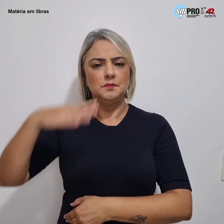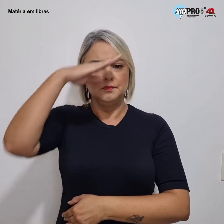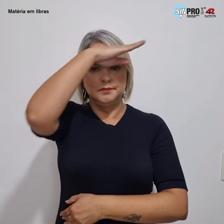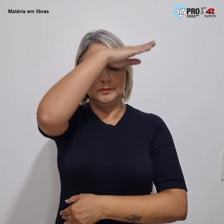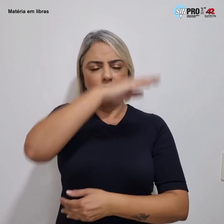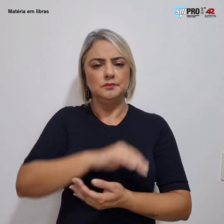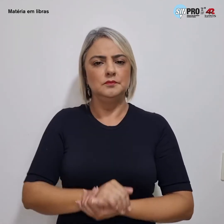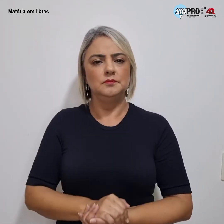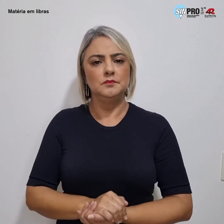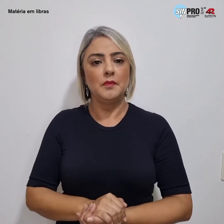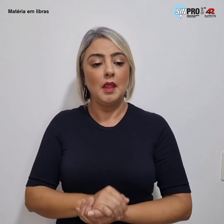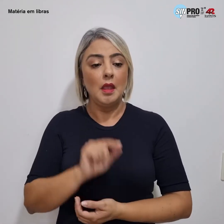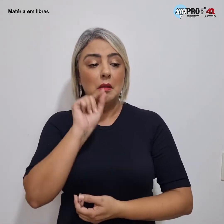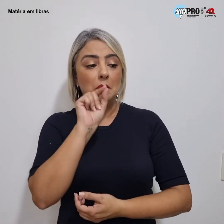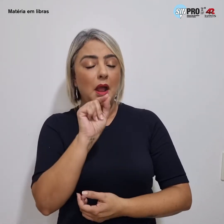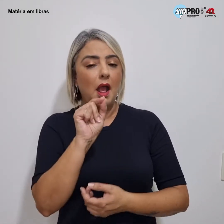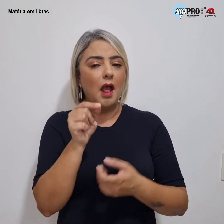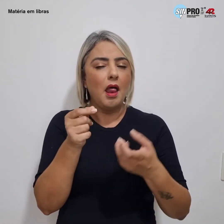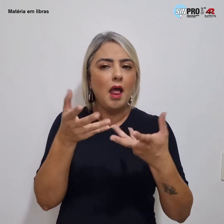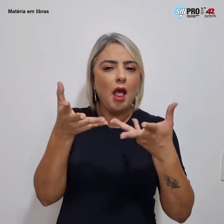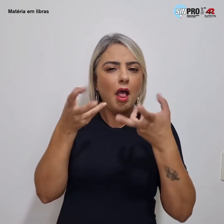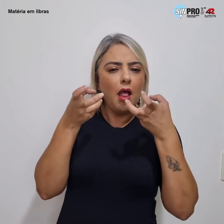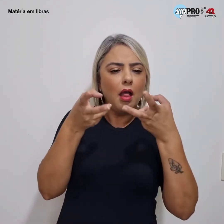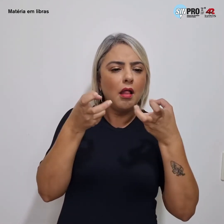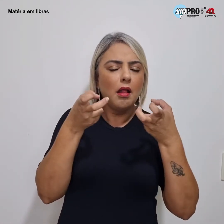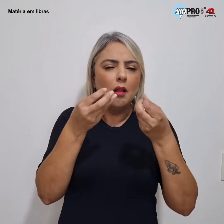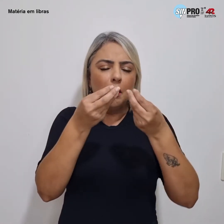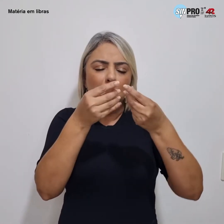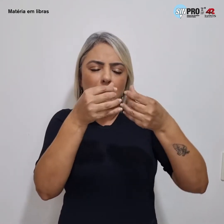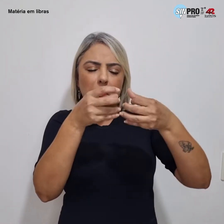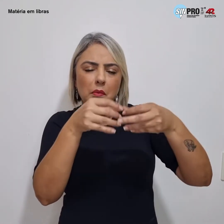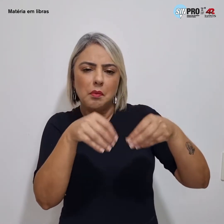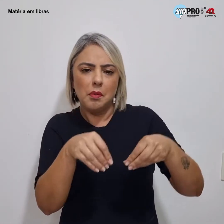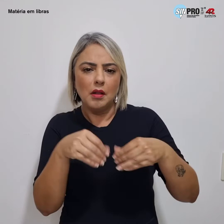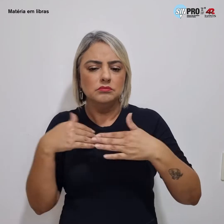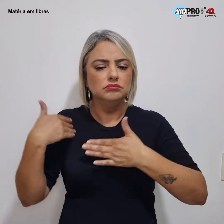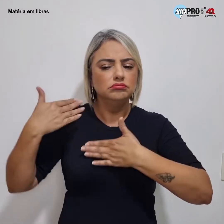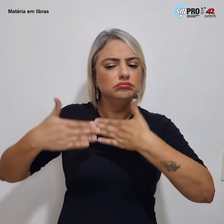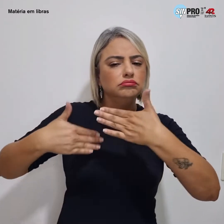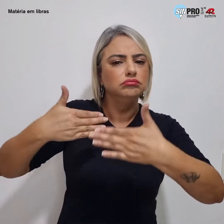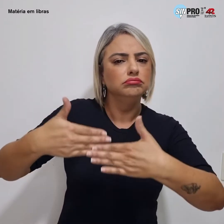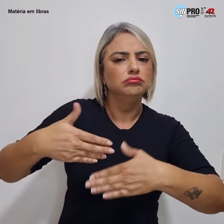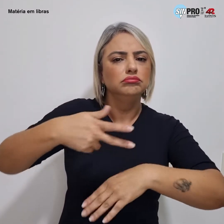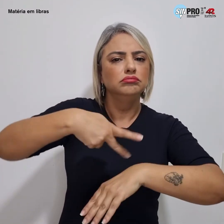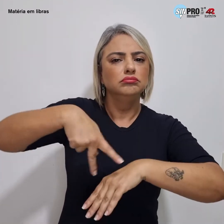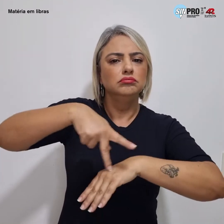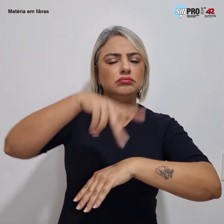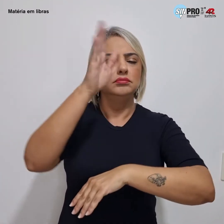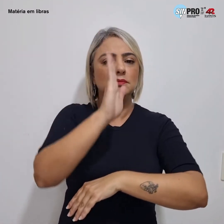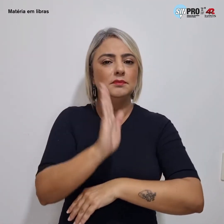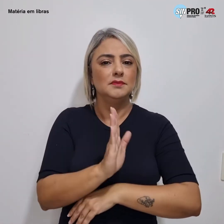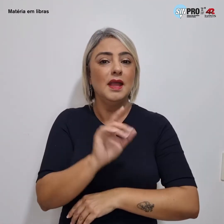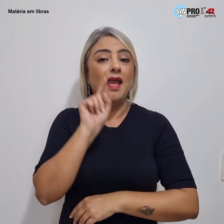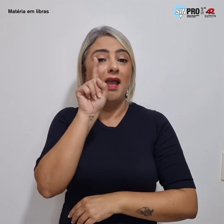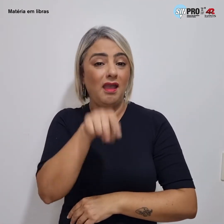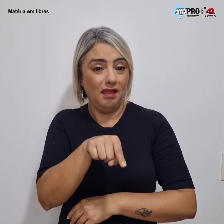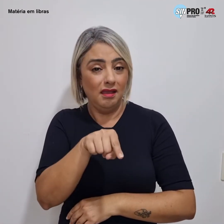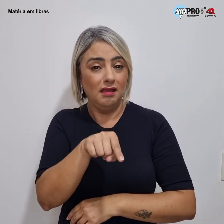presidente Jair Bolsonaro para ofuscar a destruição em curso do Brasil. Trata-se